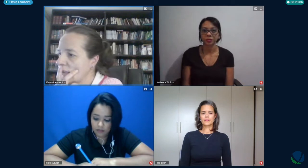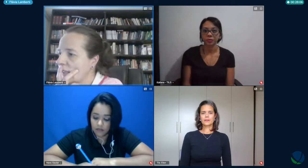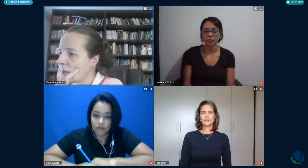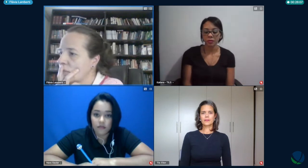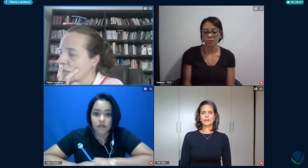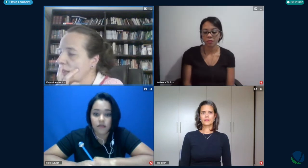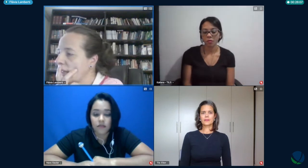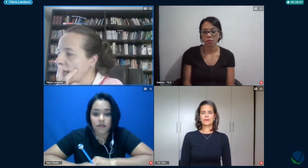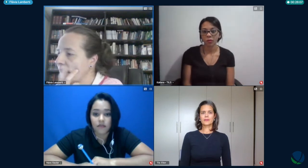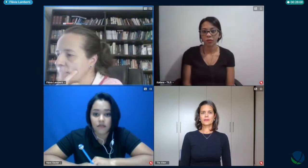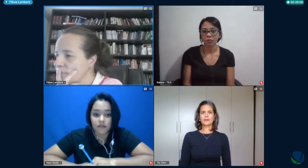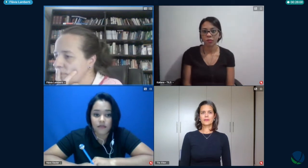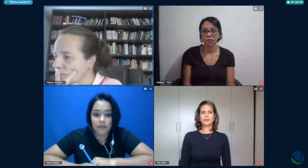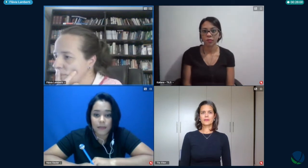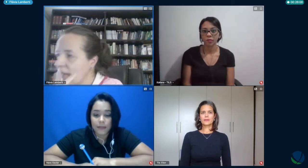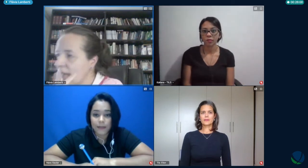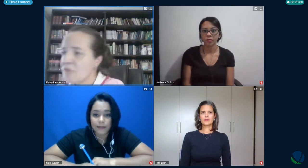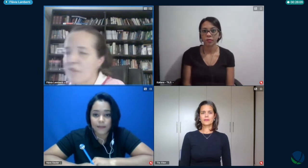Então,